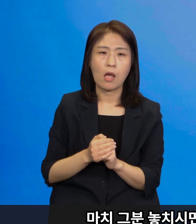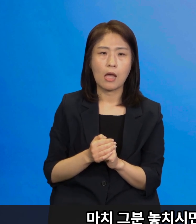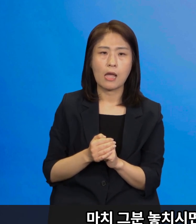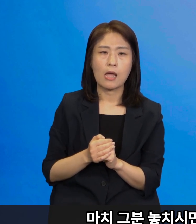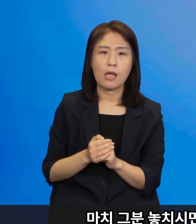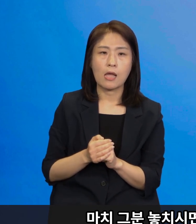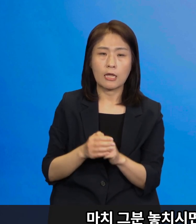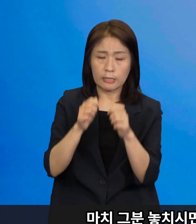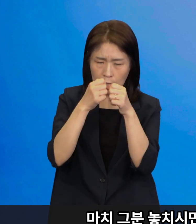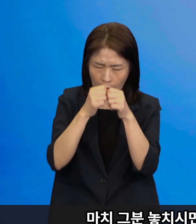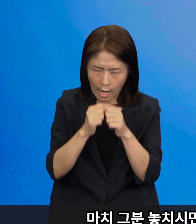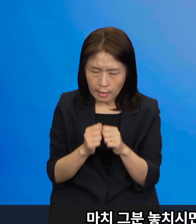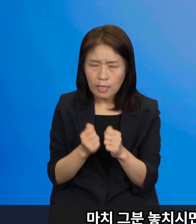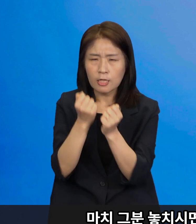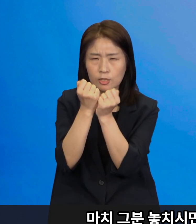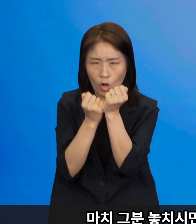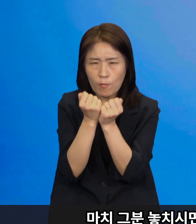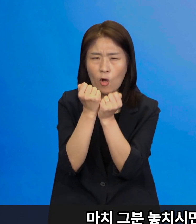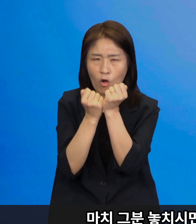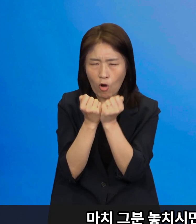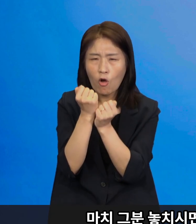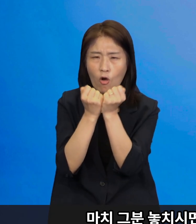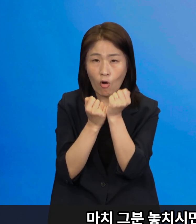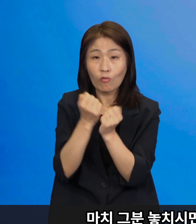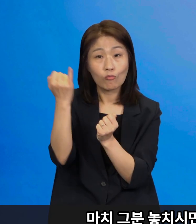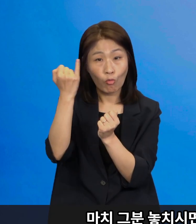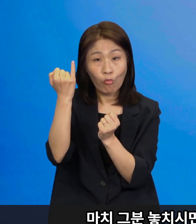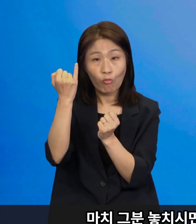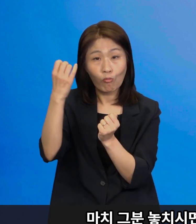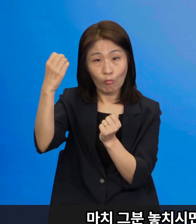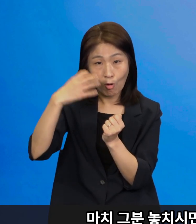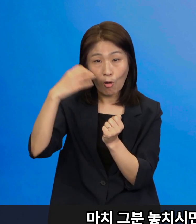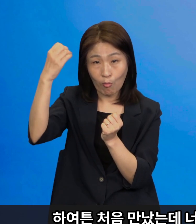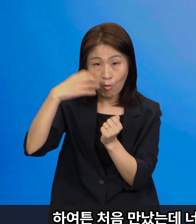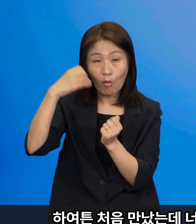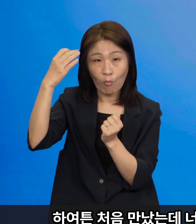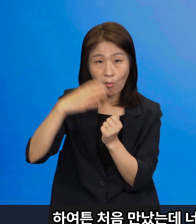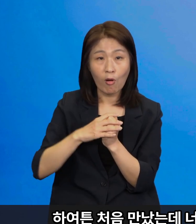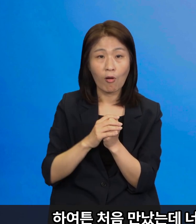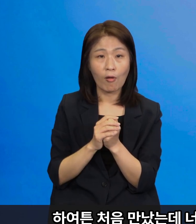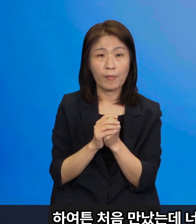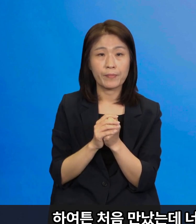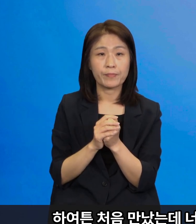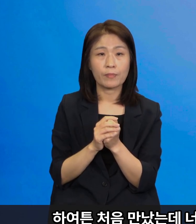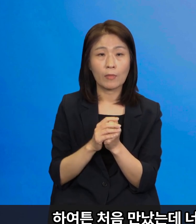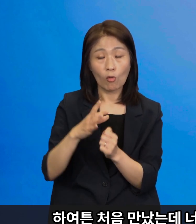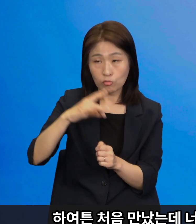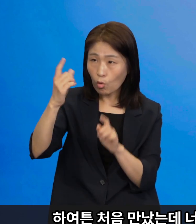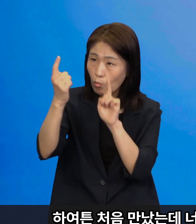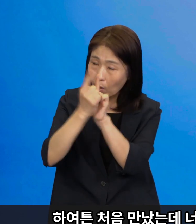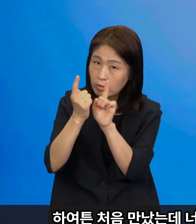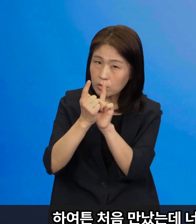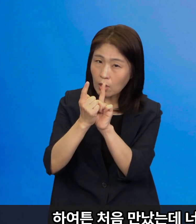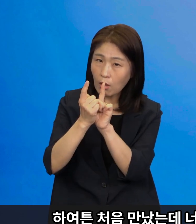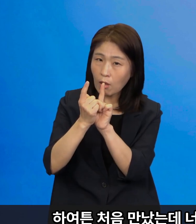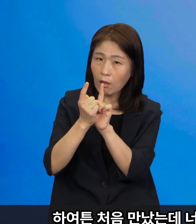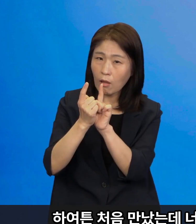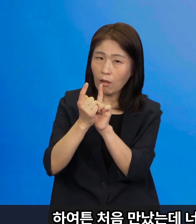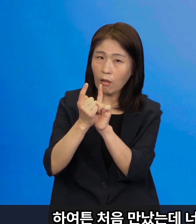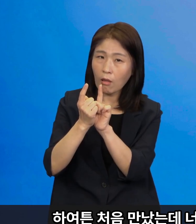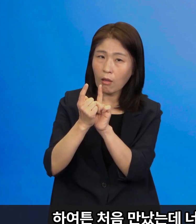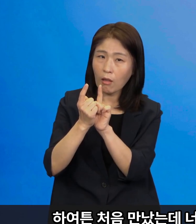마치 그분 놓치시면 안 됩니다. 꼭 만나셔야 됩니다. 하여튼 처음 만났는데 너무나